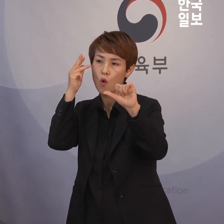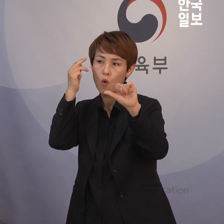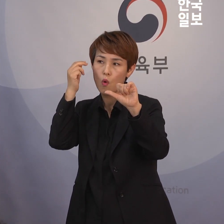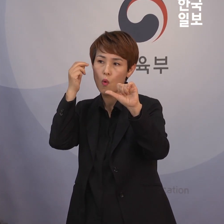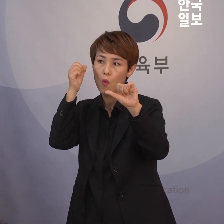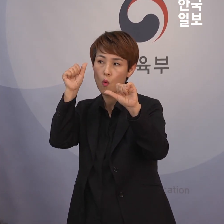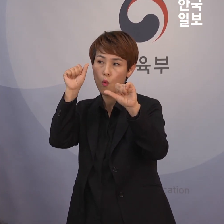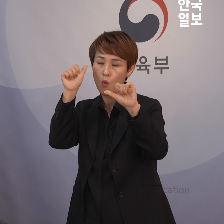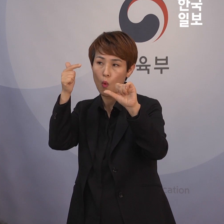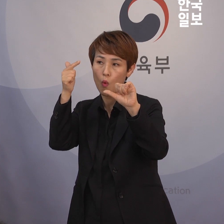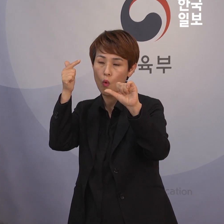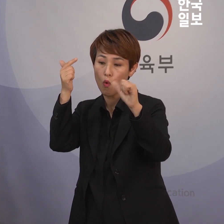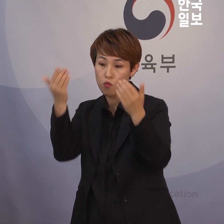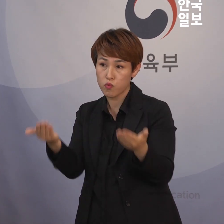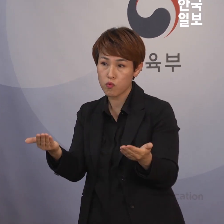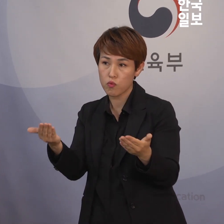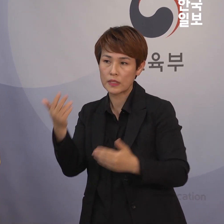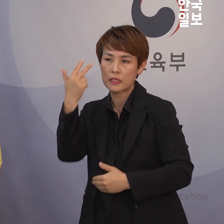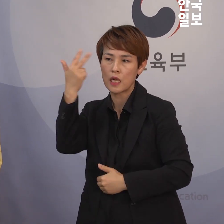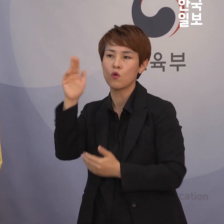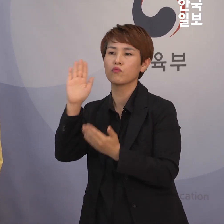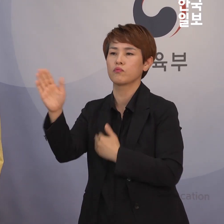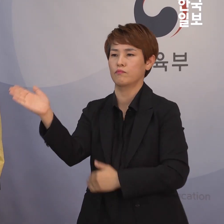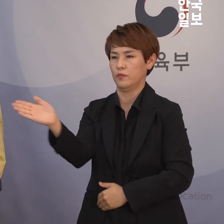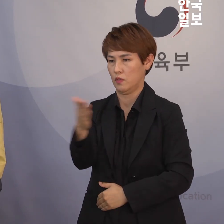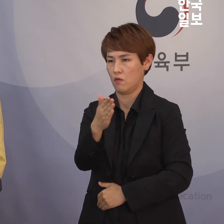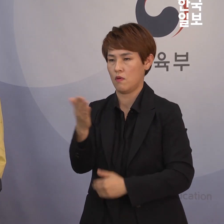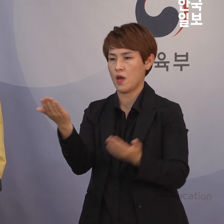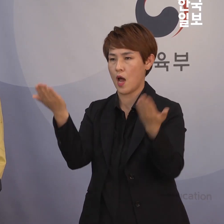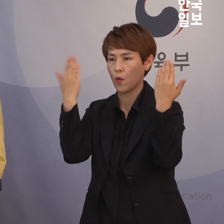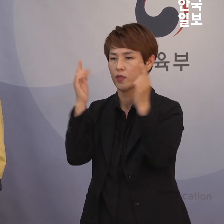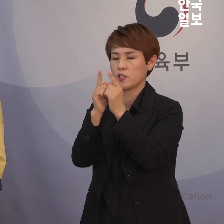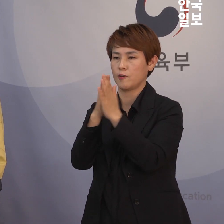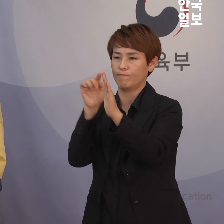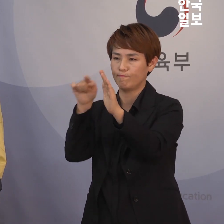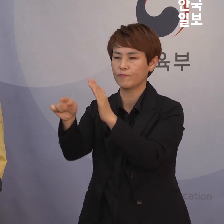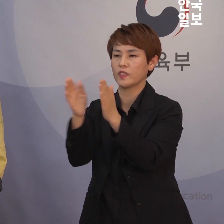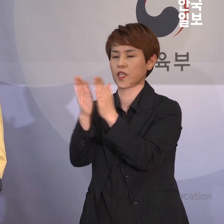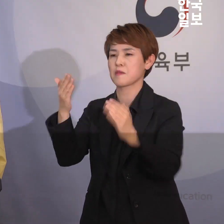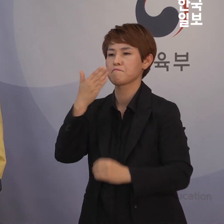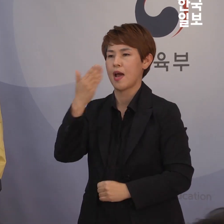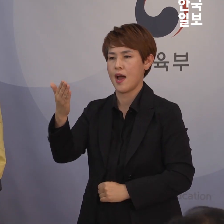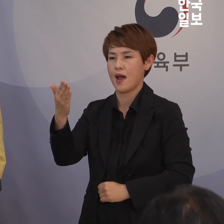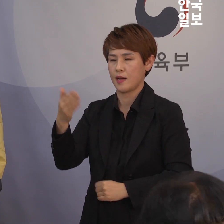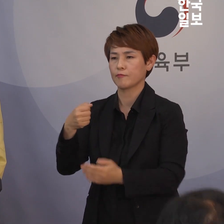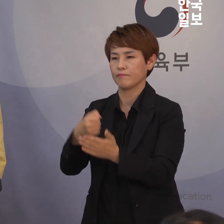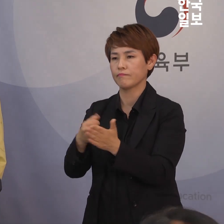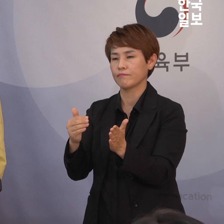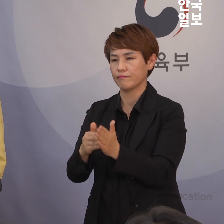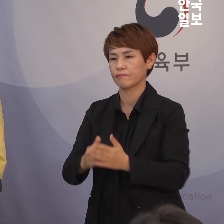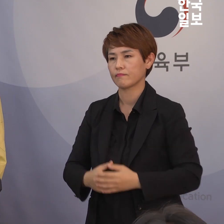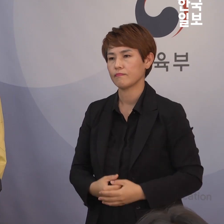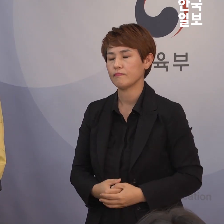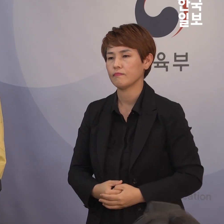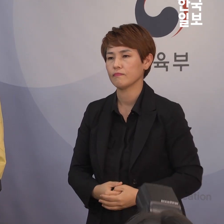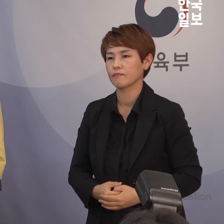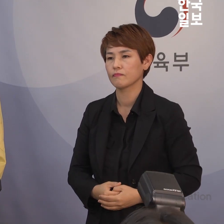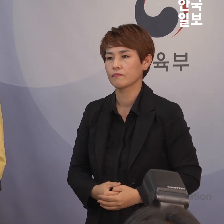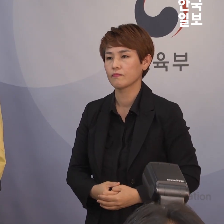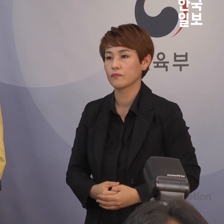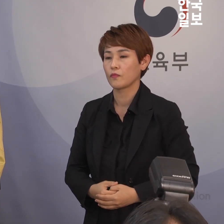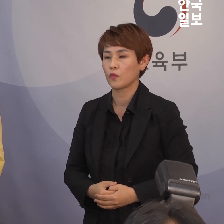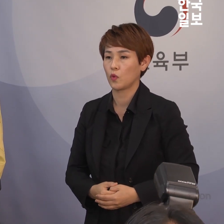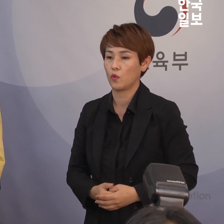후 7일이 경과한 시점부터 등교 수업이 가능하다는 결론을 내렸습니다.